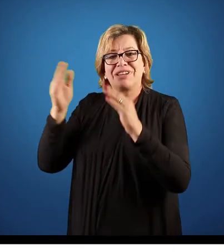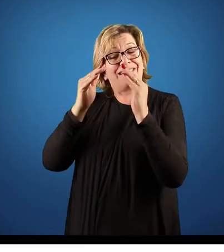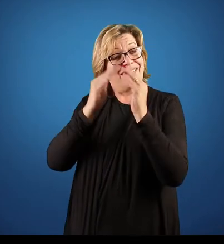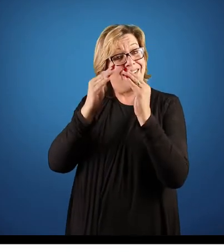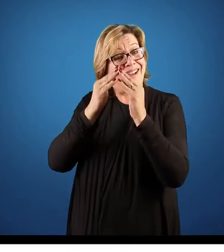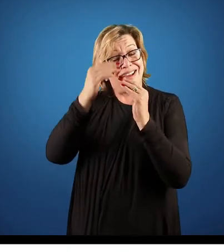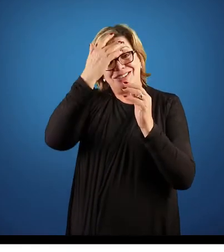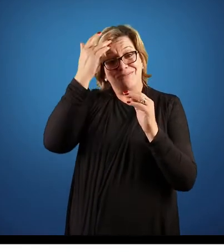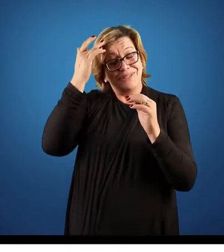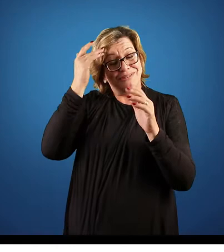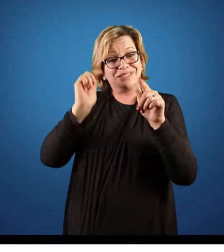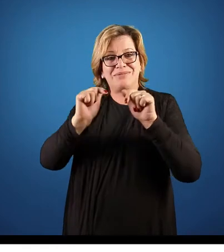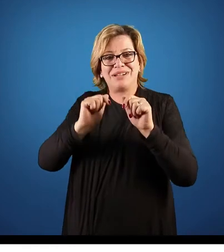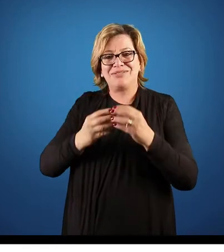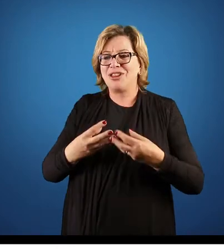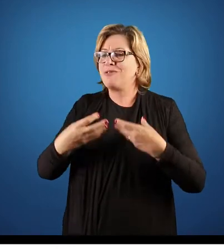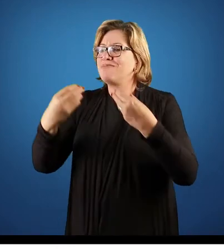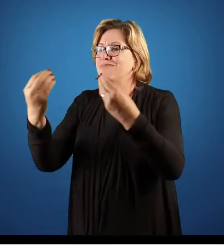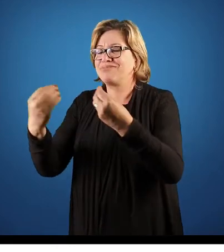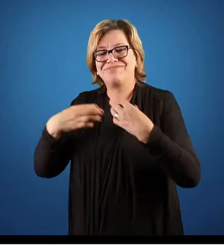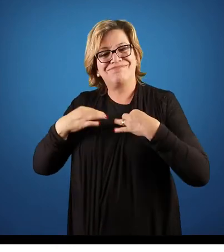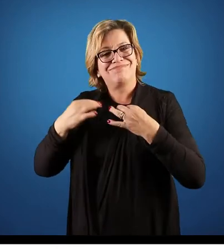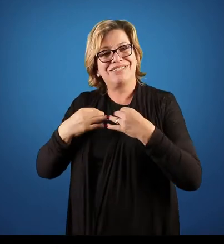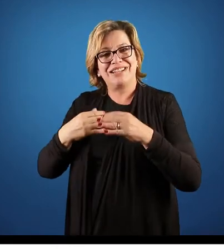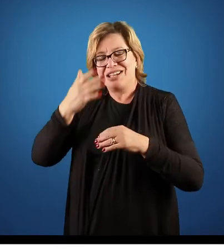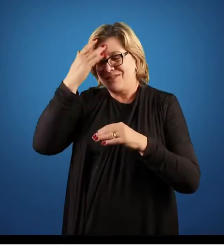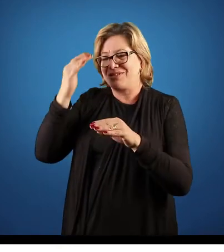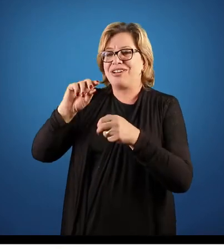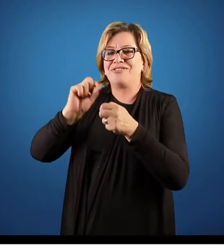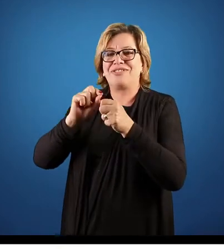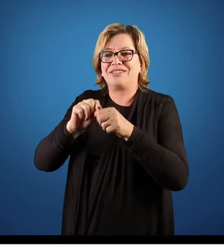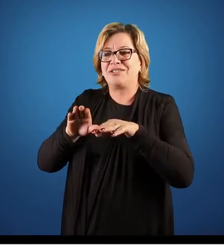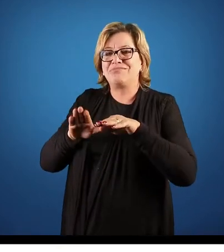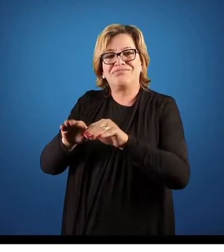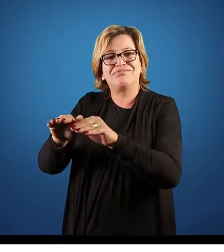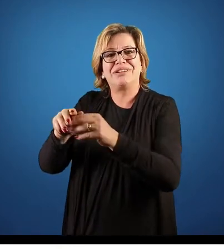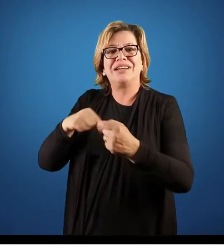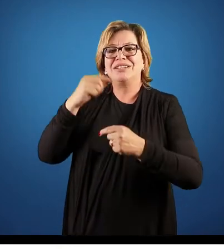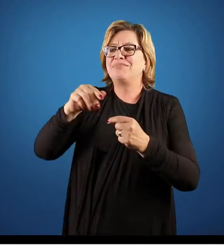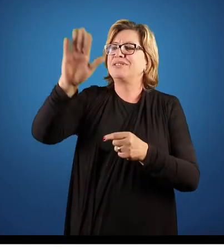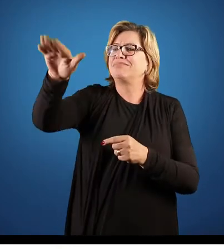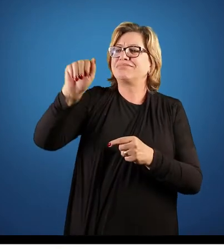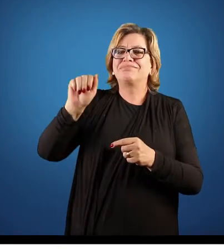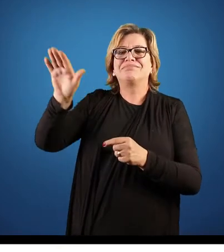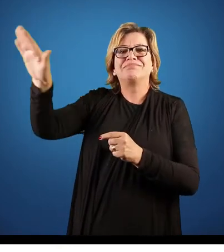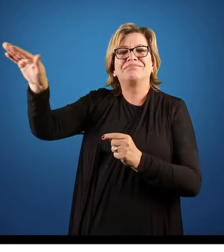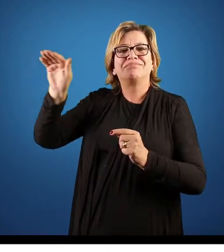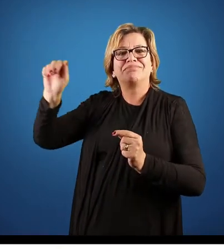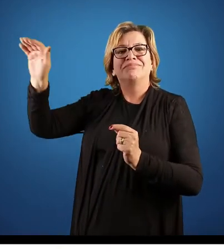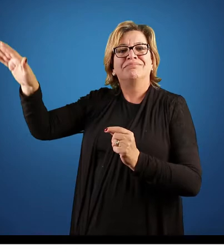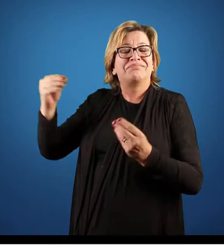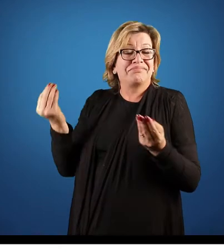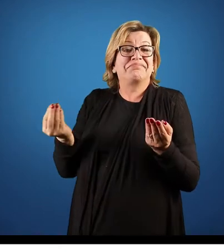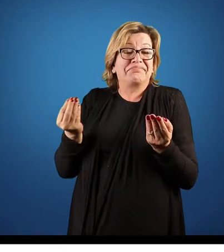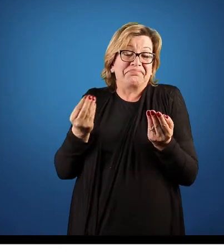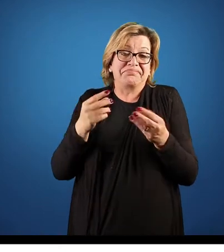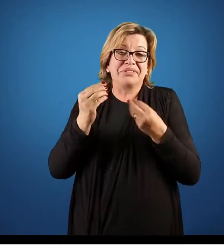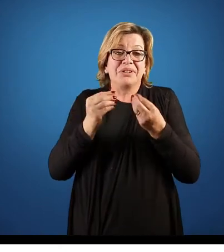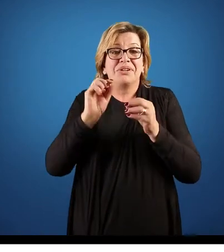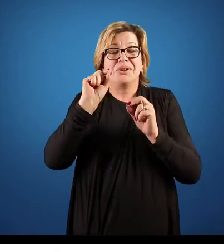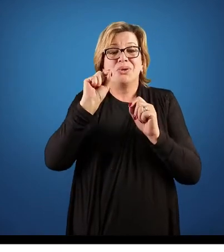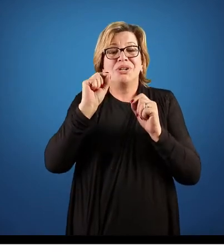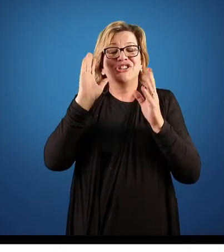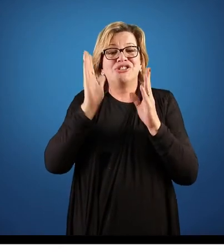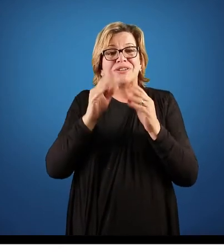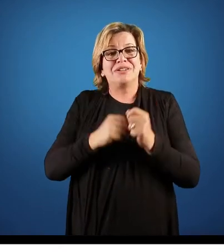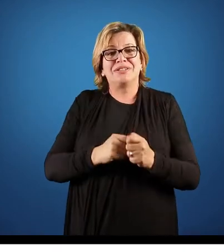casa e deixa parte dos tecidos né e essas pessoas vão fazer essas peças de roupa nem a pessoa passa no final da tarde coletando que está pronto